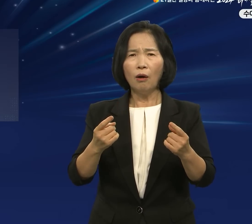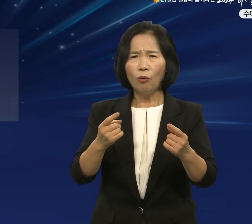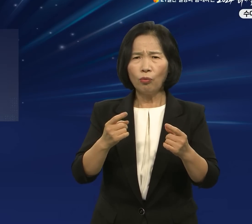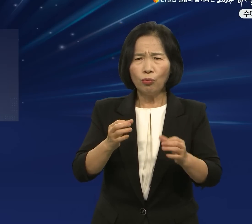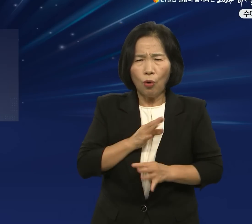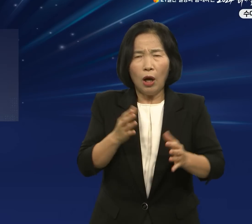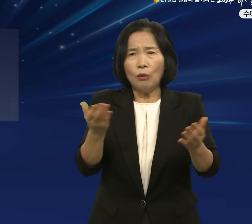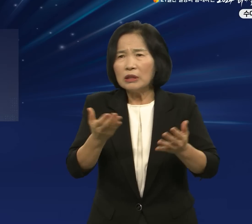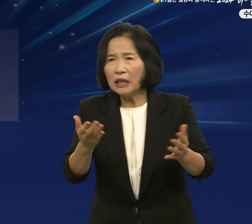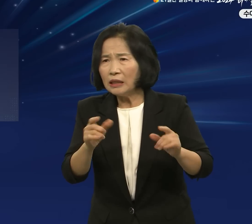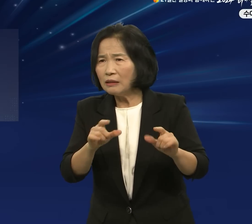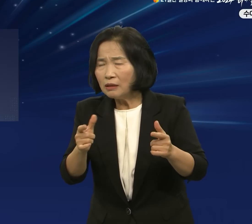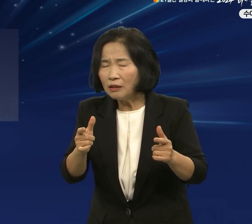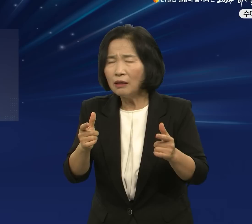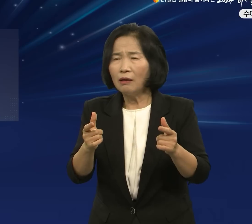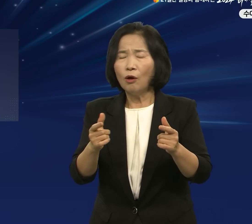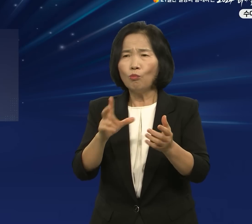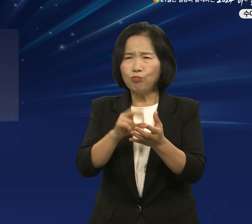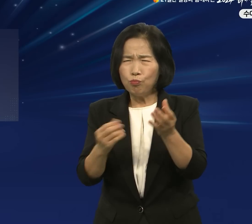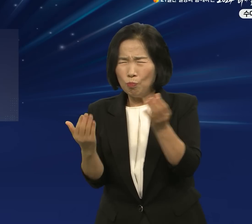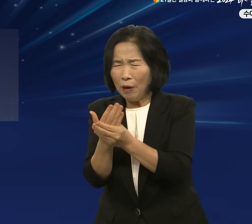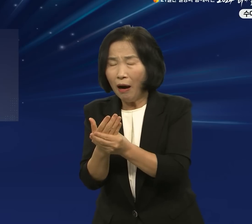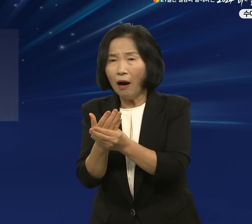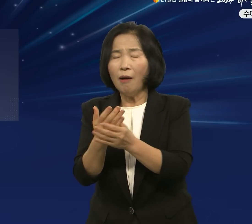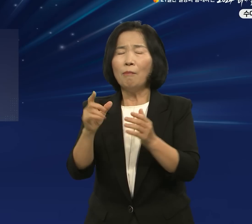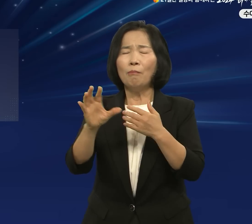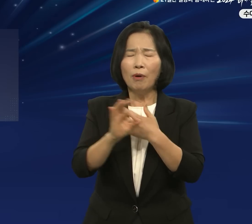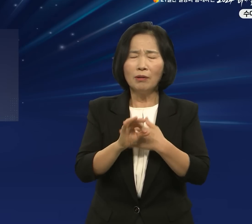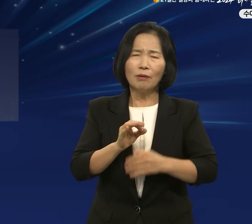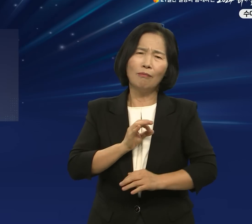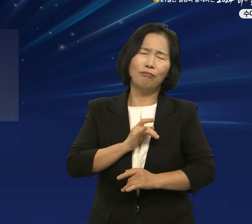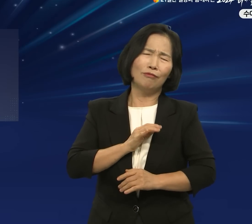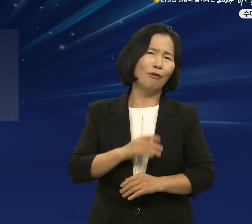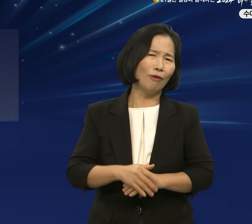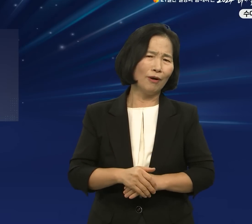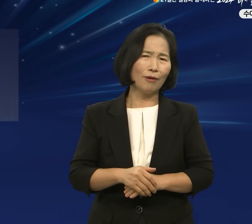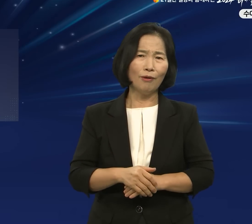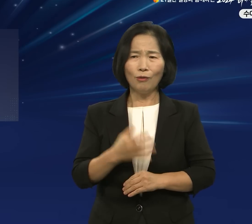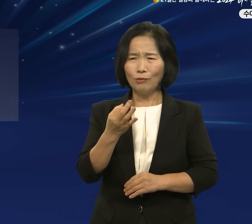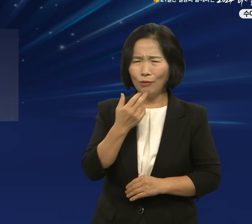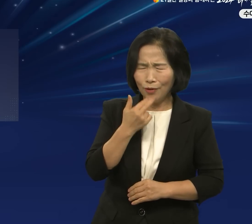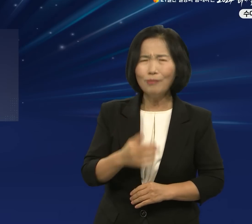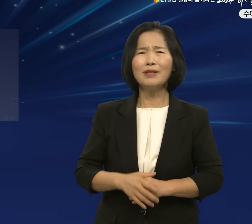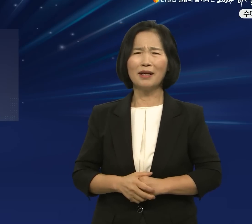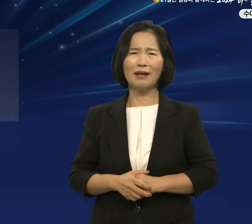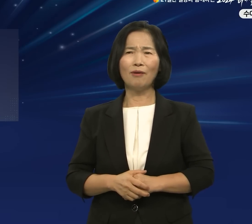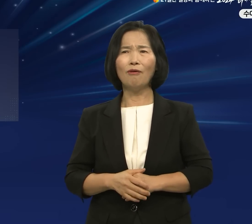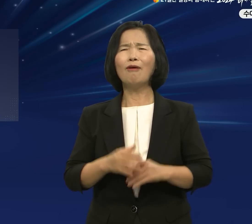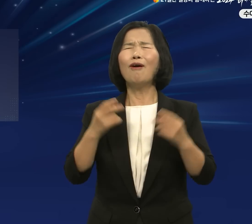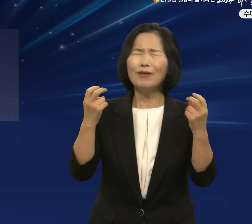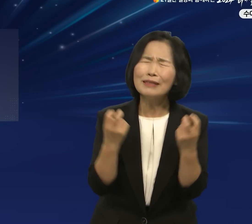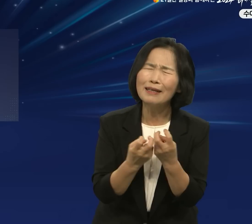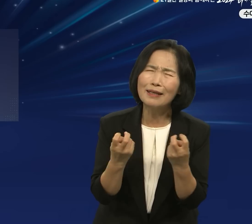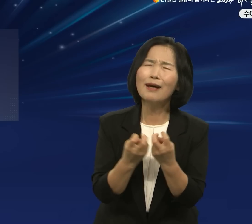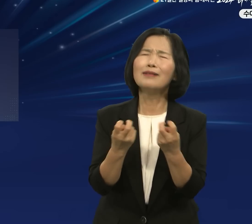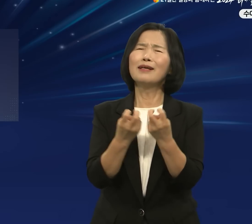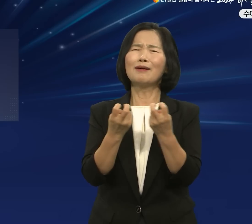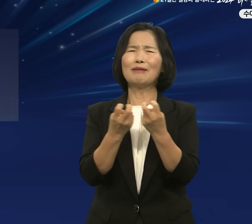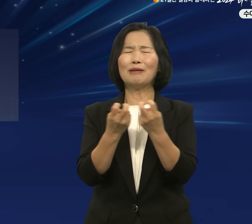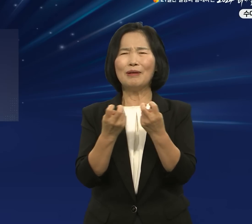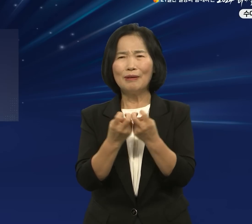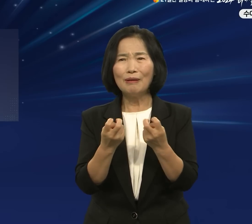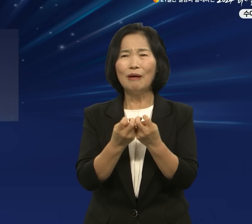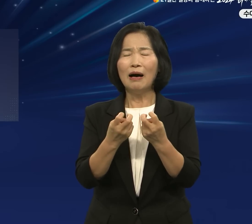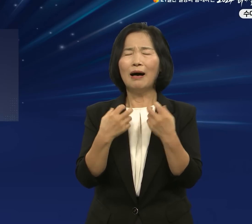돈도 없고 부탁할 사람도 없고 어떻게 해야 될 줄을 모르겠고 교회의 모든 문제를